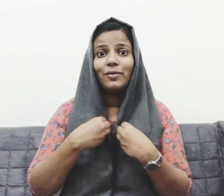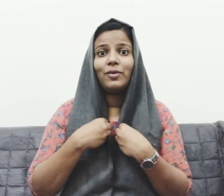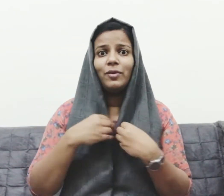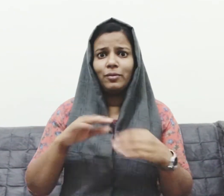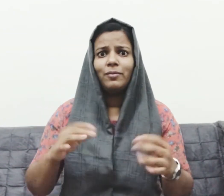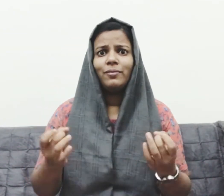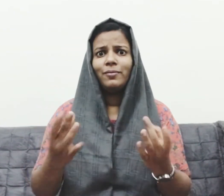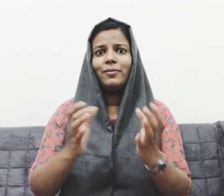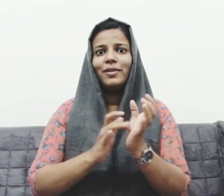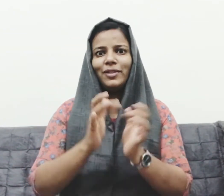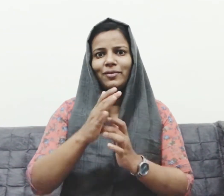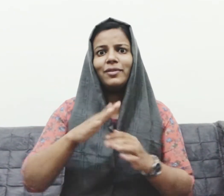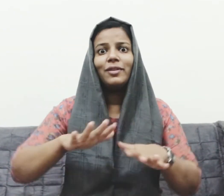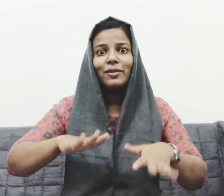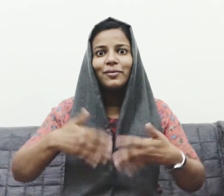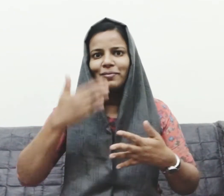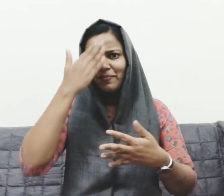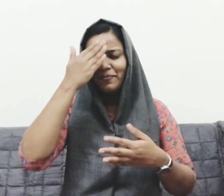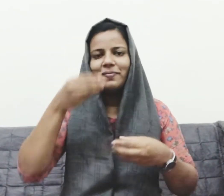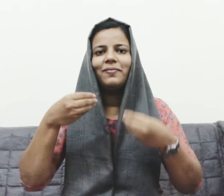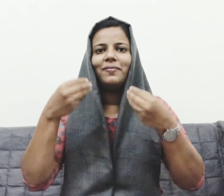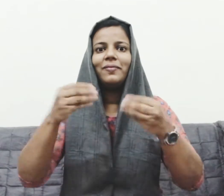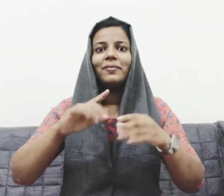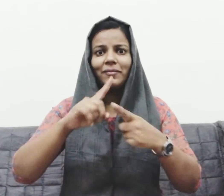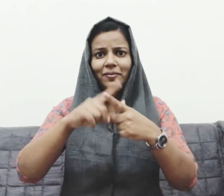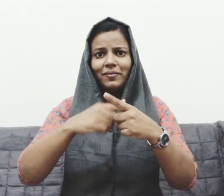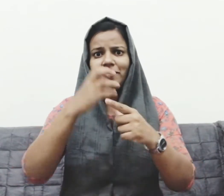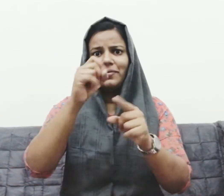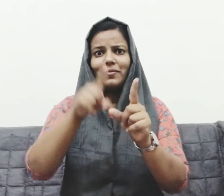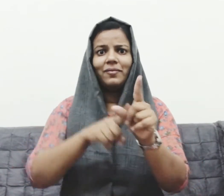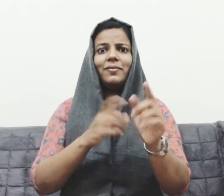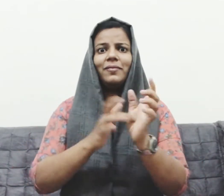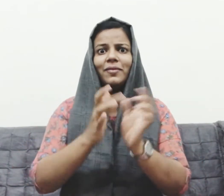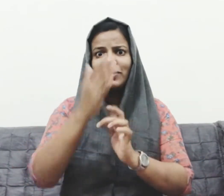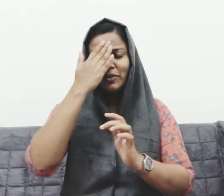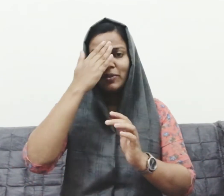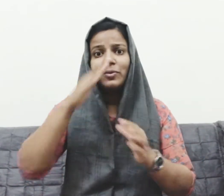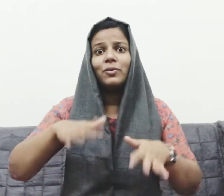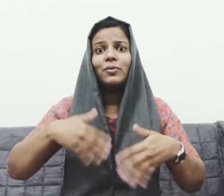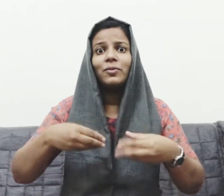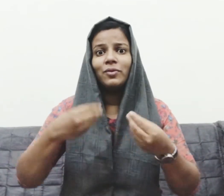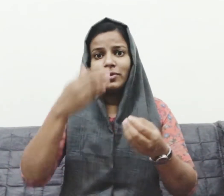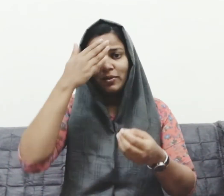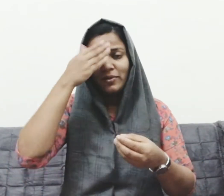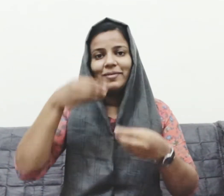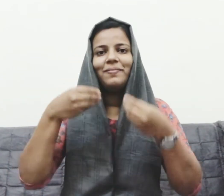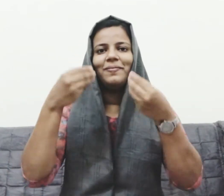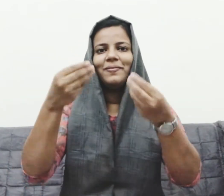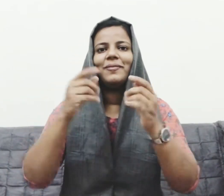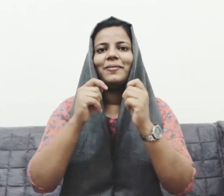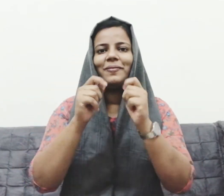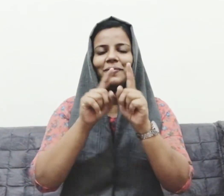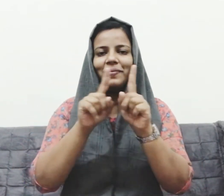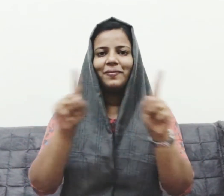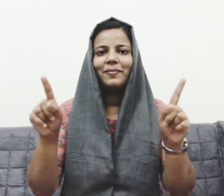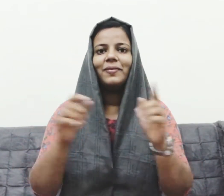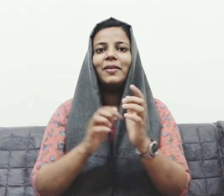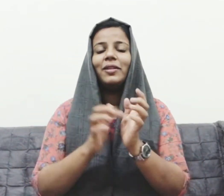പ്രിയപ്പെട്ടവരെ. സന്തോഷത്തോടെ കർത്താവിന് ഒന്ന് സ്തോത്രം പറഞ്ഞാട്ടെ. ആനന്ദത്തോടെ കർത്താവിന് സ്തോത്രം പറഞ്ഞാട്ടെ. ഉല്ലാസത്തോടെ സ്തോത്രം പറഞ്ഞാട്ടെ. ഹല്ലേലൂയ, ഹല്ലേലൂയ.